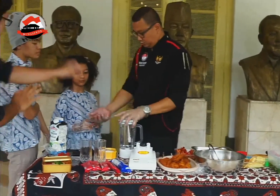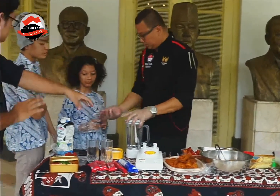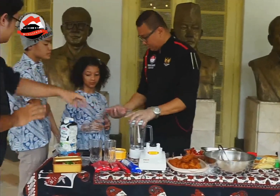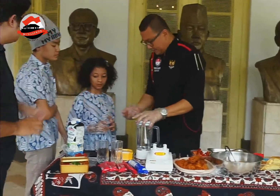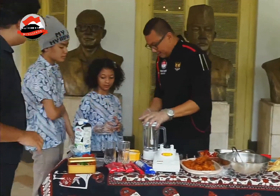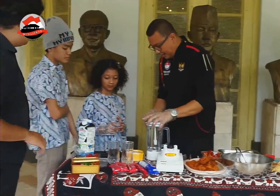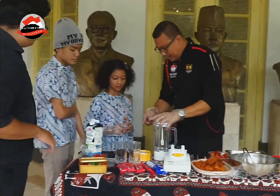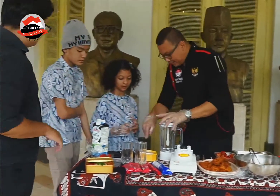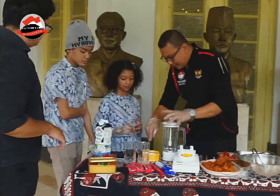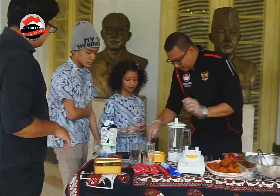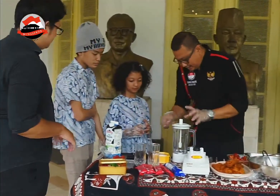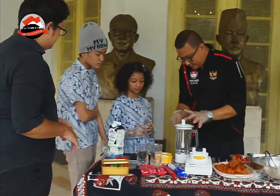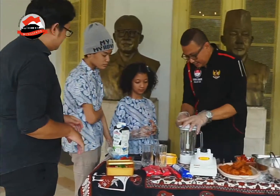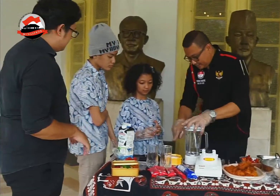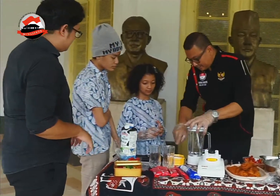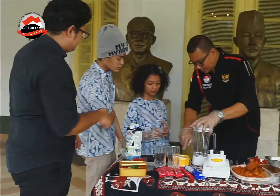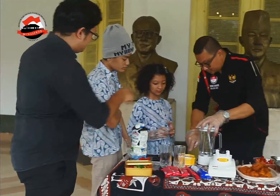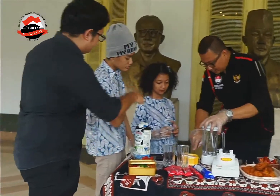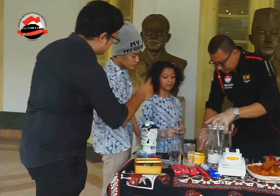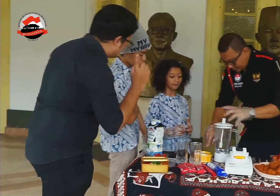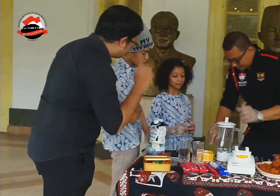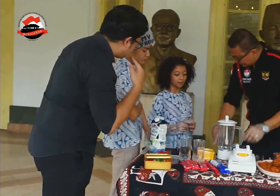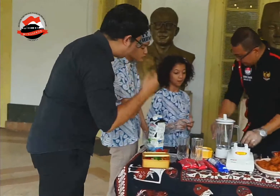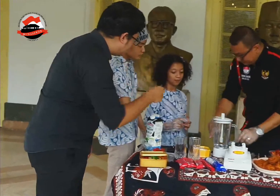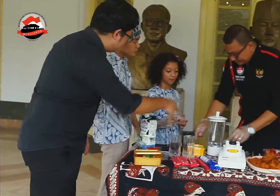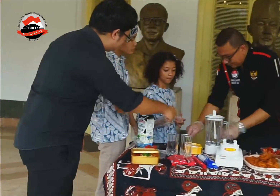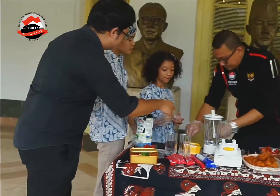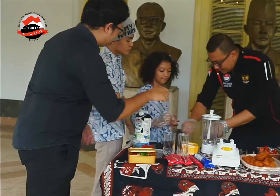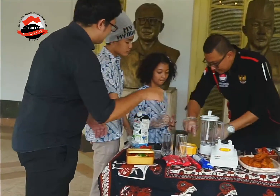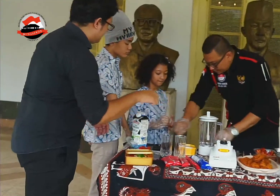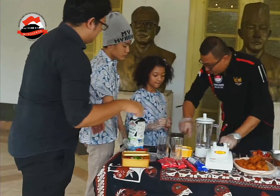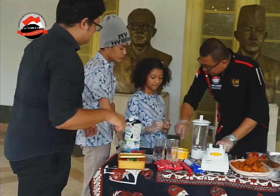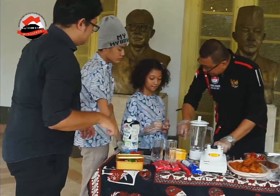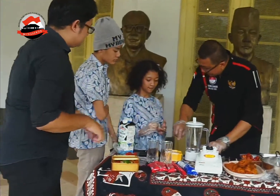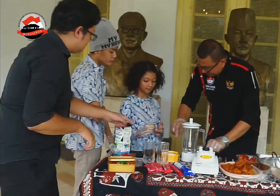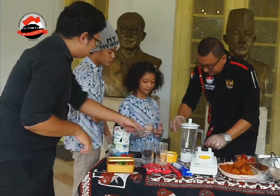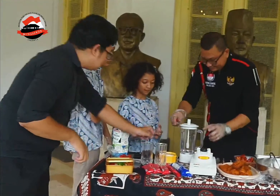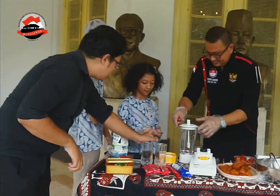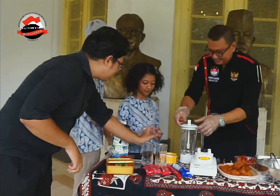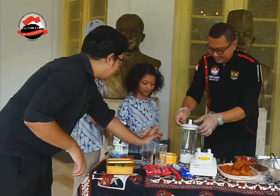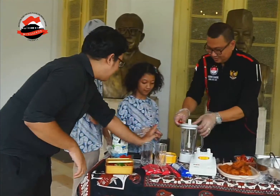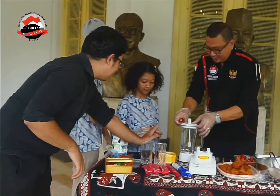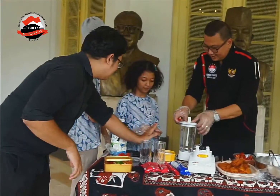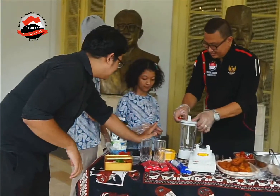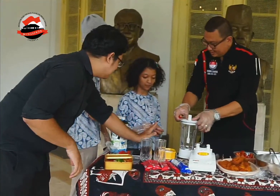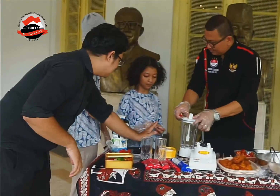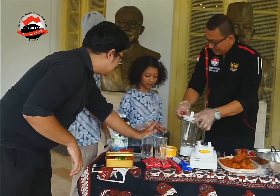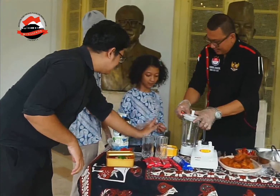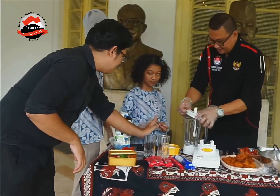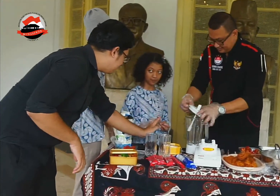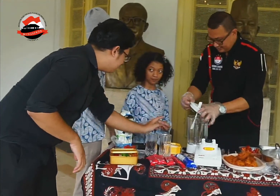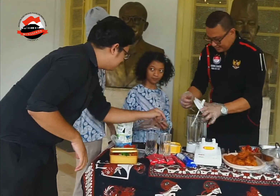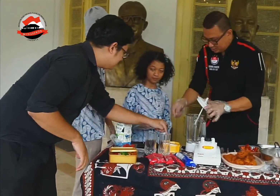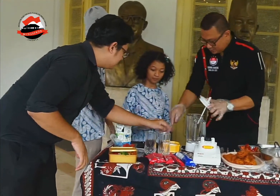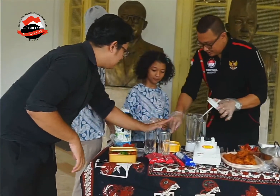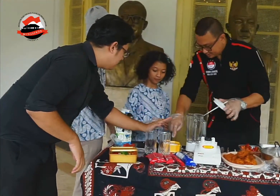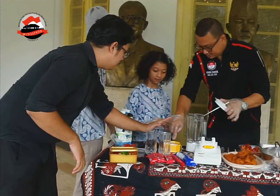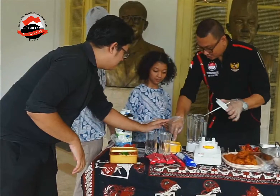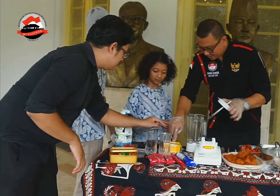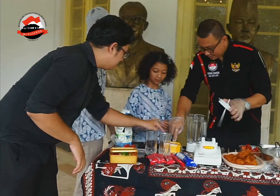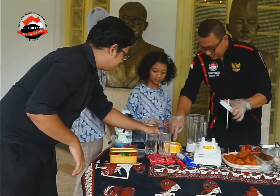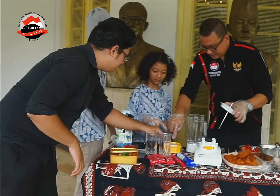7 sama Nada. Nada masukkan si es krim, tapi jangan yang coklatnya ya. Yang coklatnya tidak usah, jadi